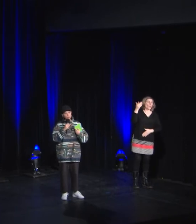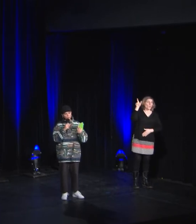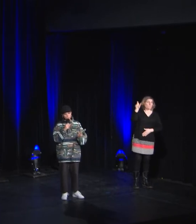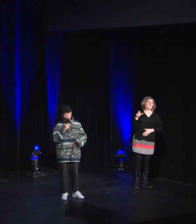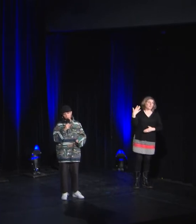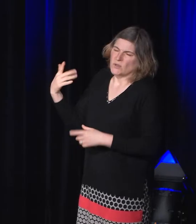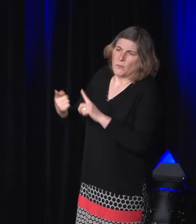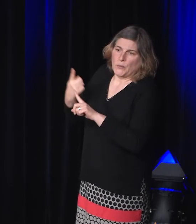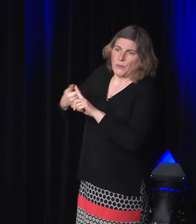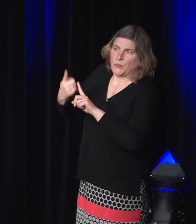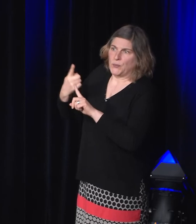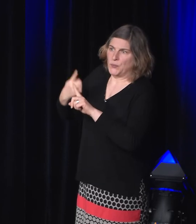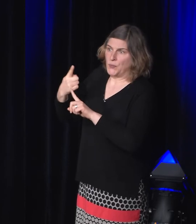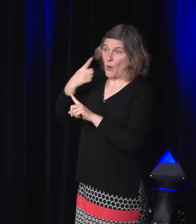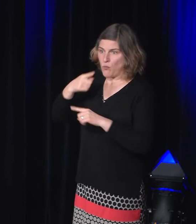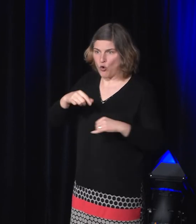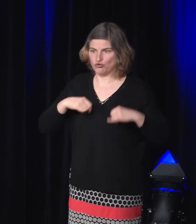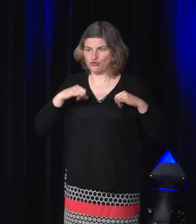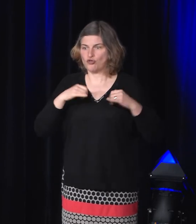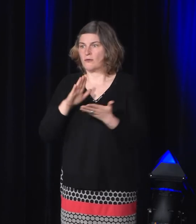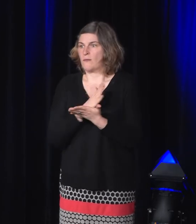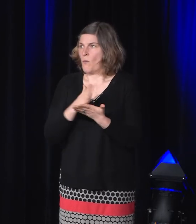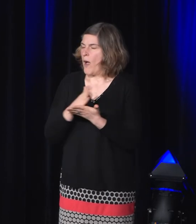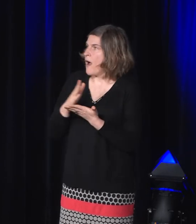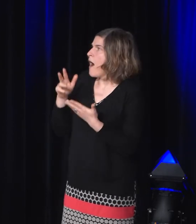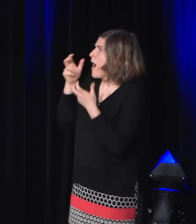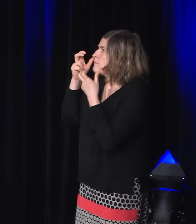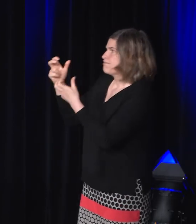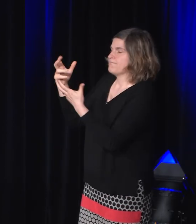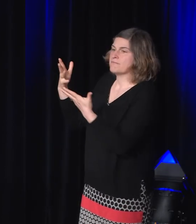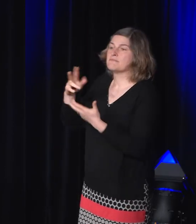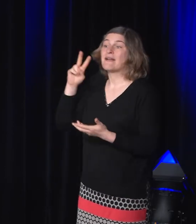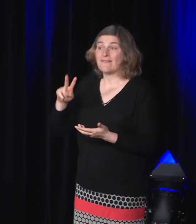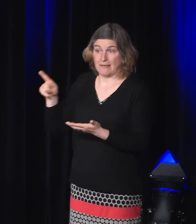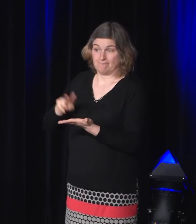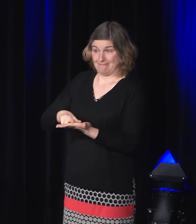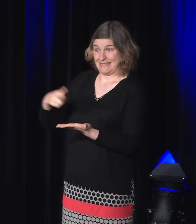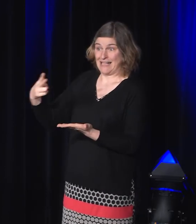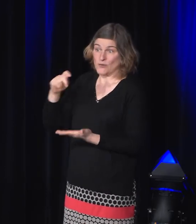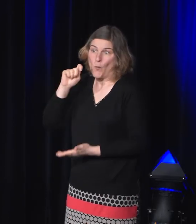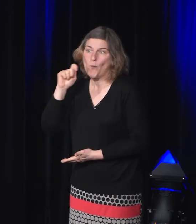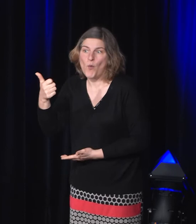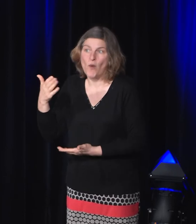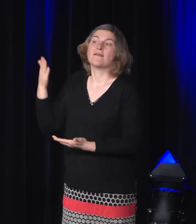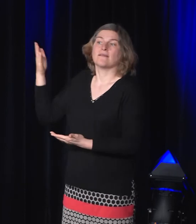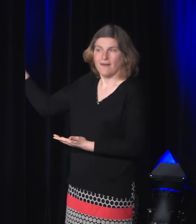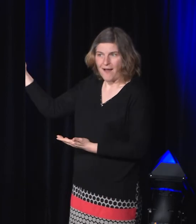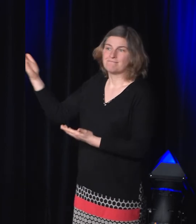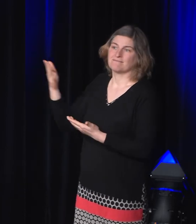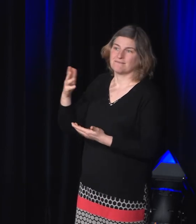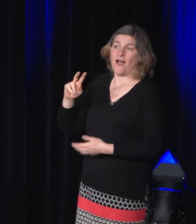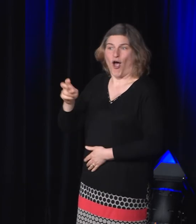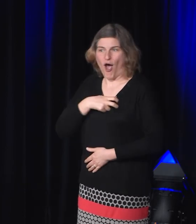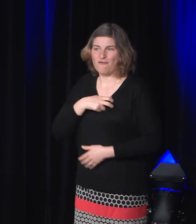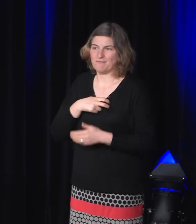important pour les jeunes poètes. En France, il existe très peu de traductions de Ai Zi. Donc voilà, il en existe une en tout cas dans cette